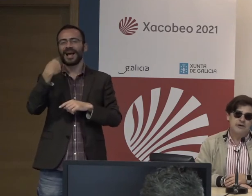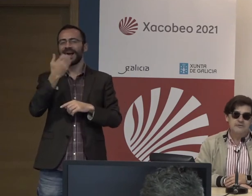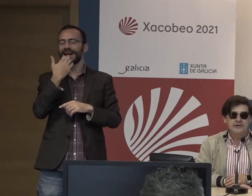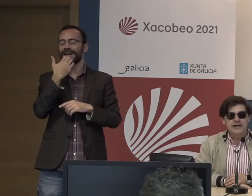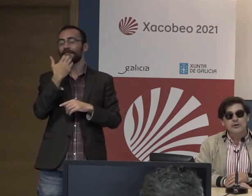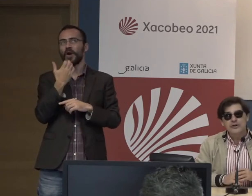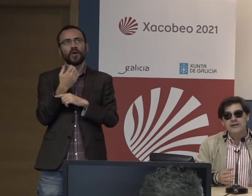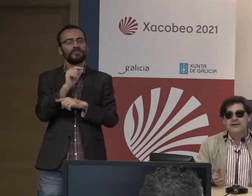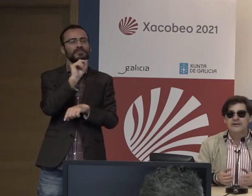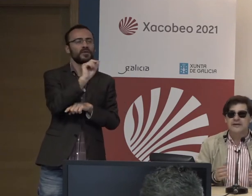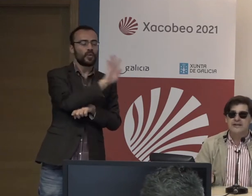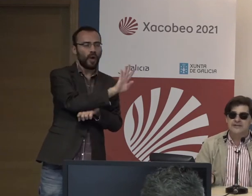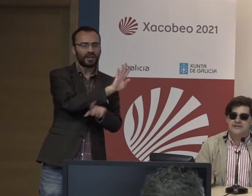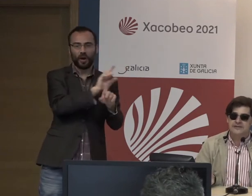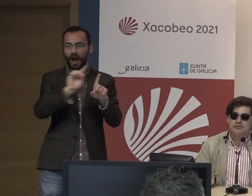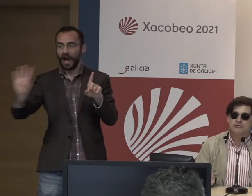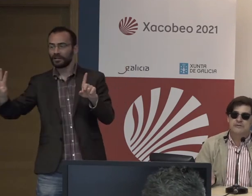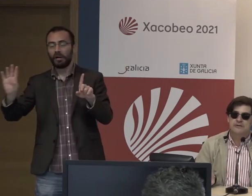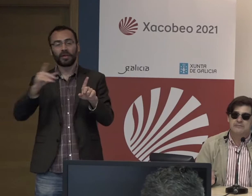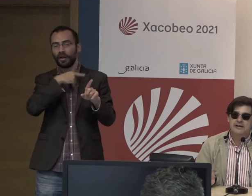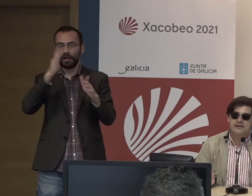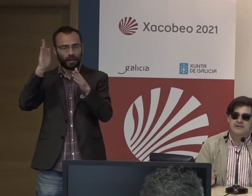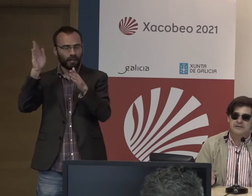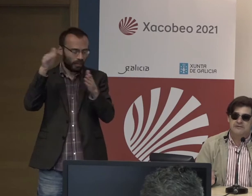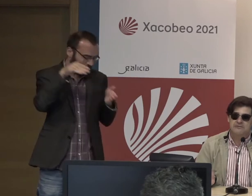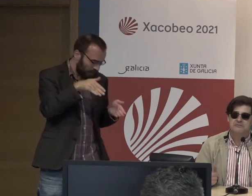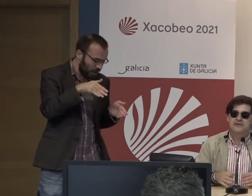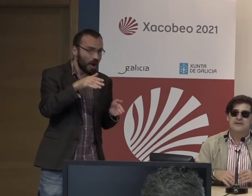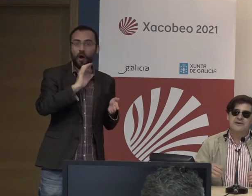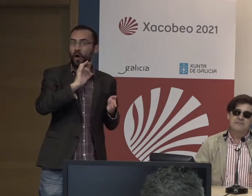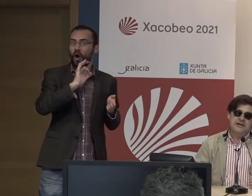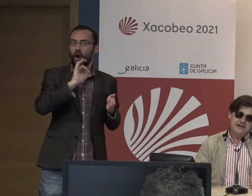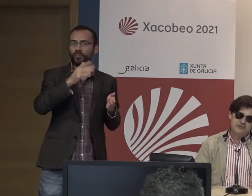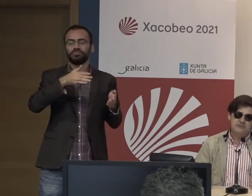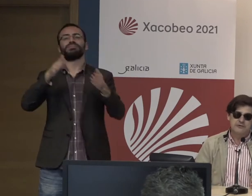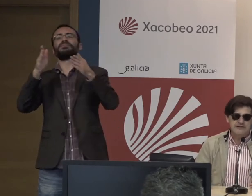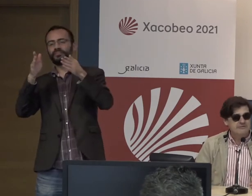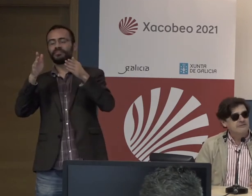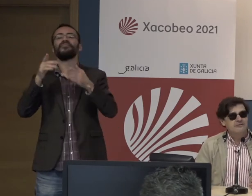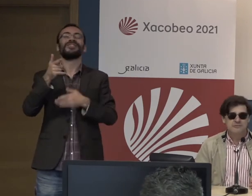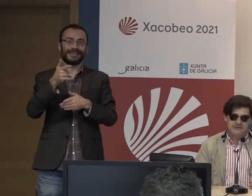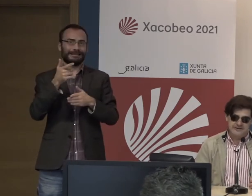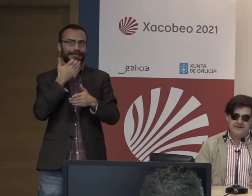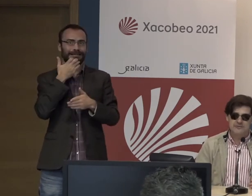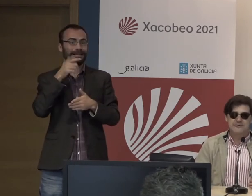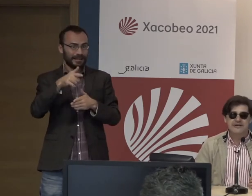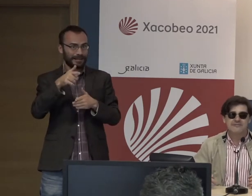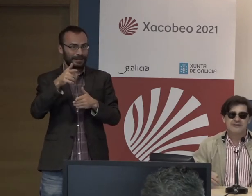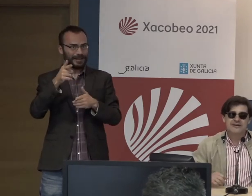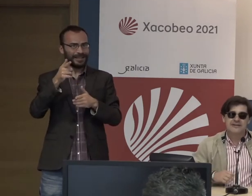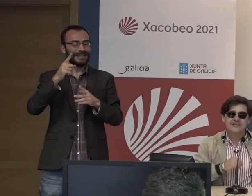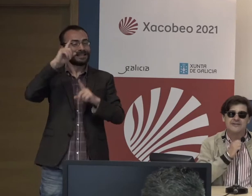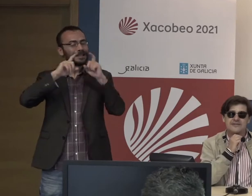minuto 4 y el 14 nadie atiende, o se baja el nivel de atención. Mira, mira eso, cortarlo, o hacerlo de otra